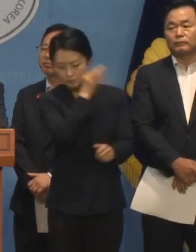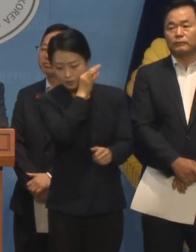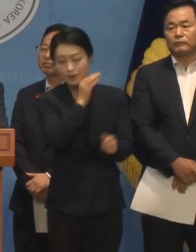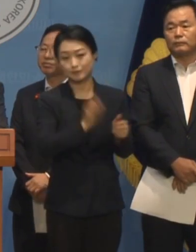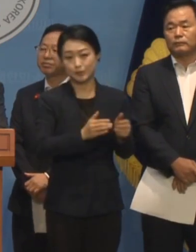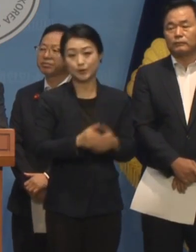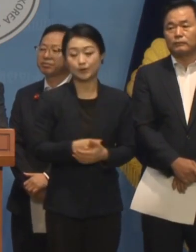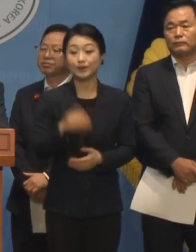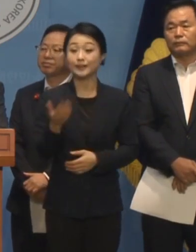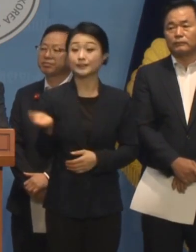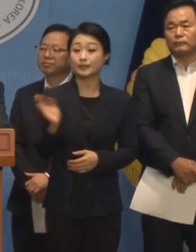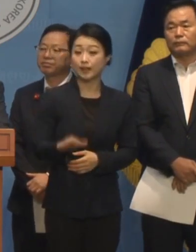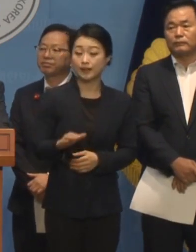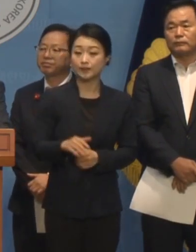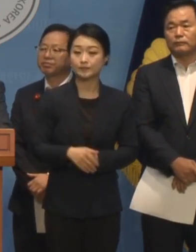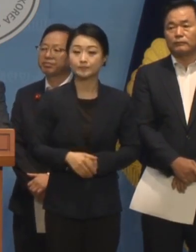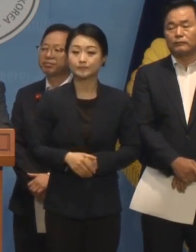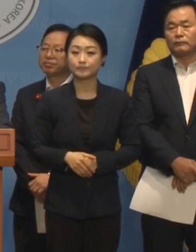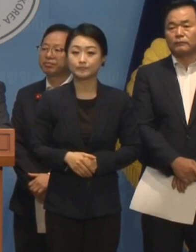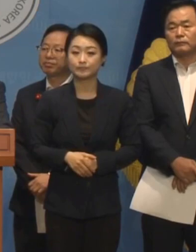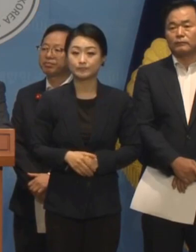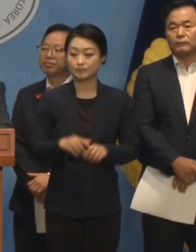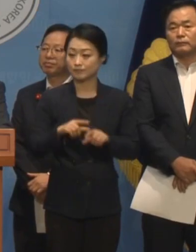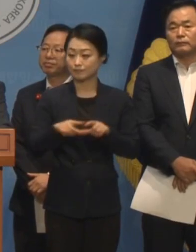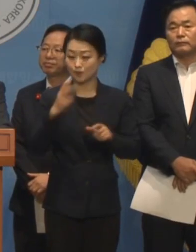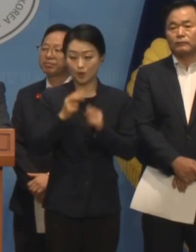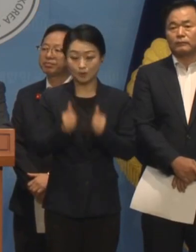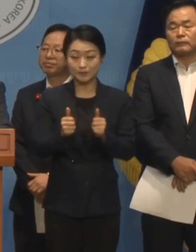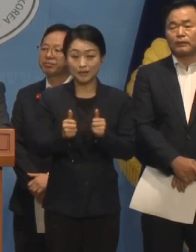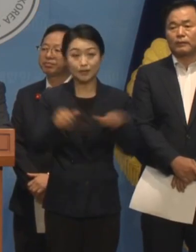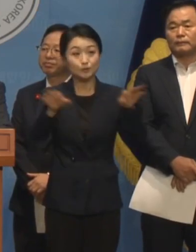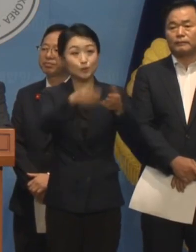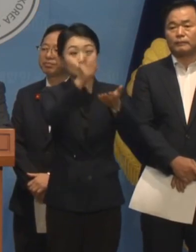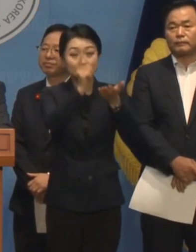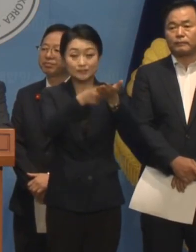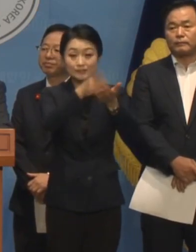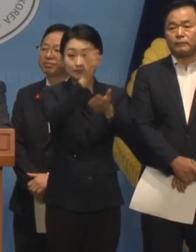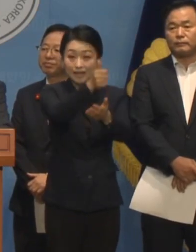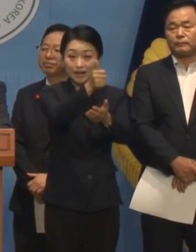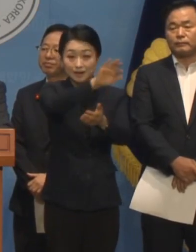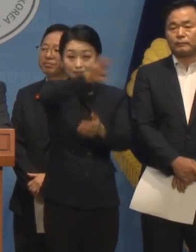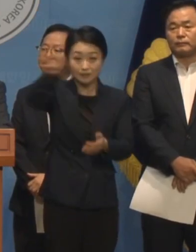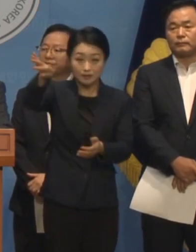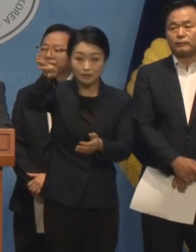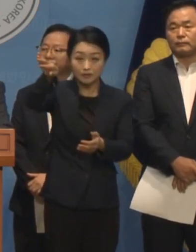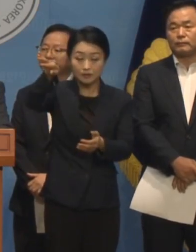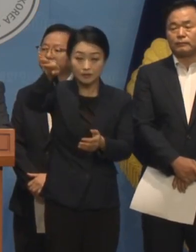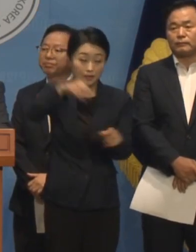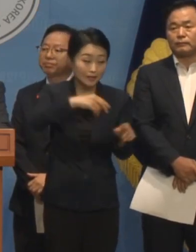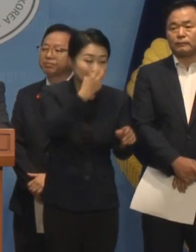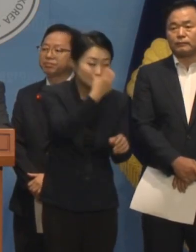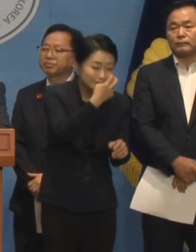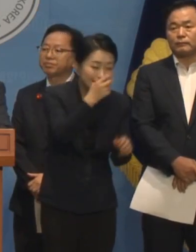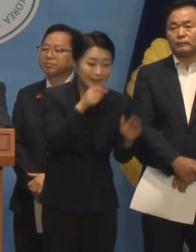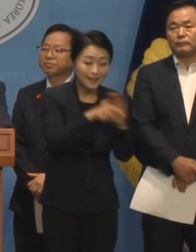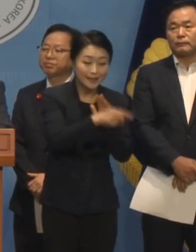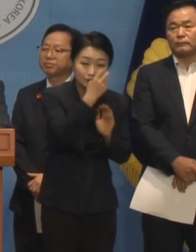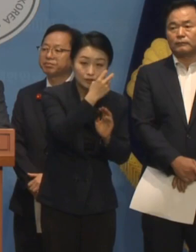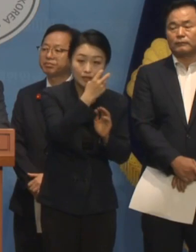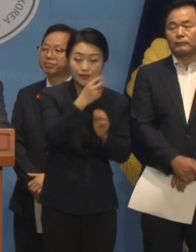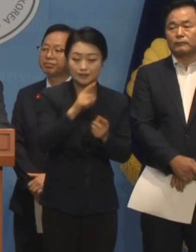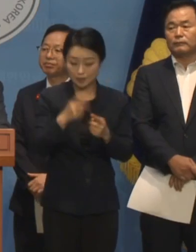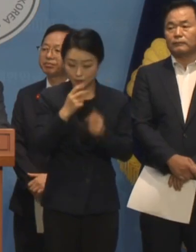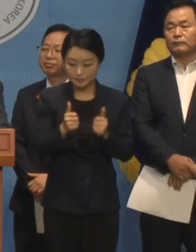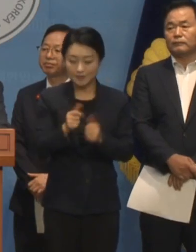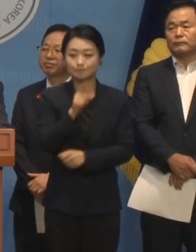합니다. 그러나 단 한 명의 평검사도 검찰총장을 패싱한 작태에 대해서 입도 뻥긋한